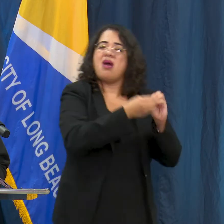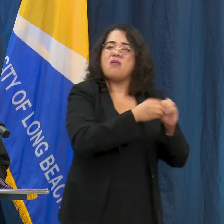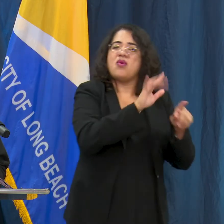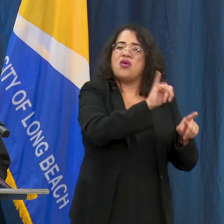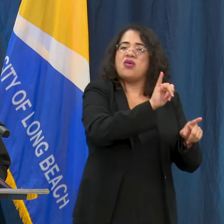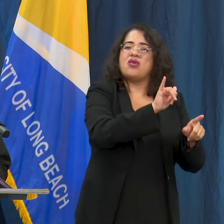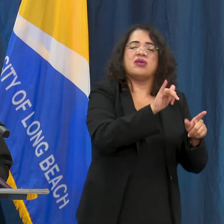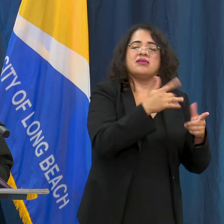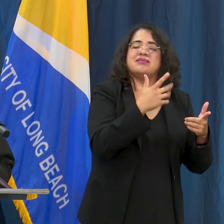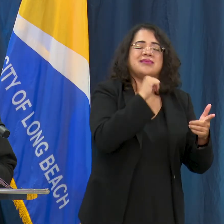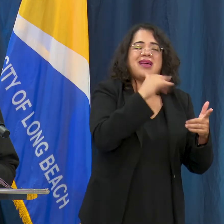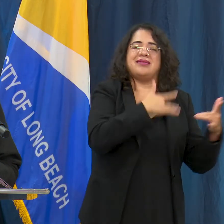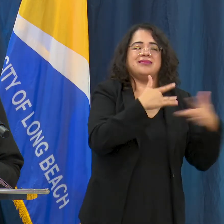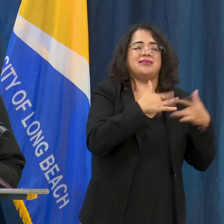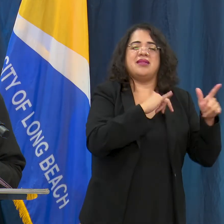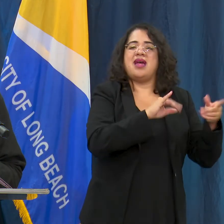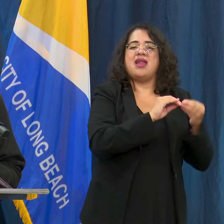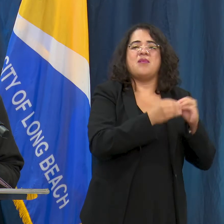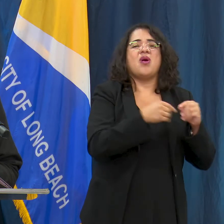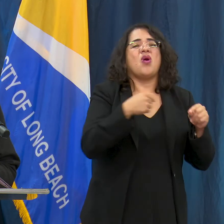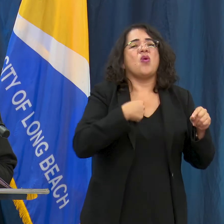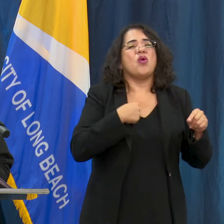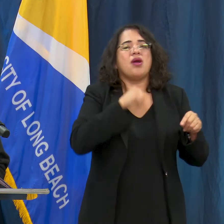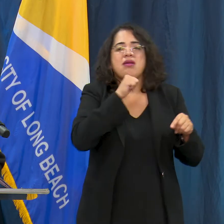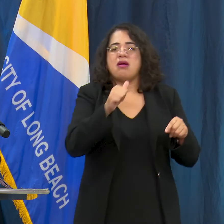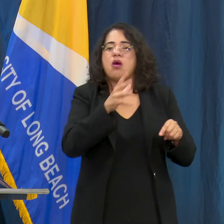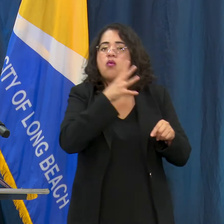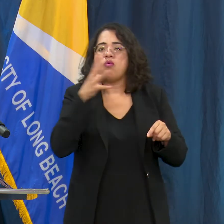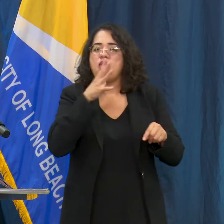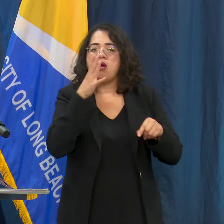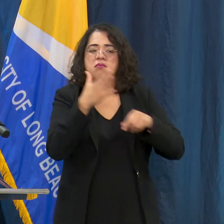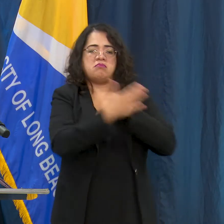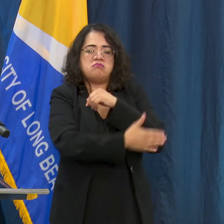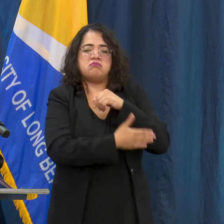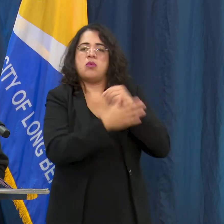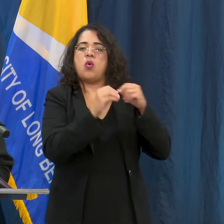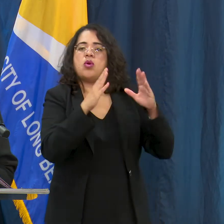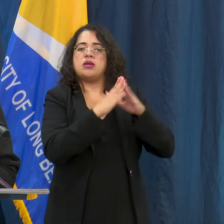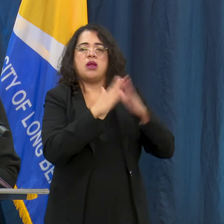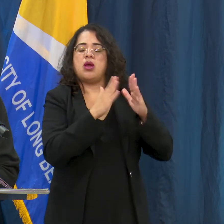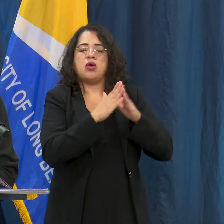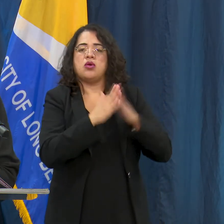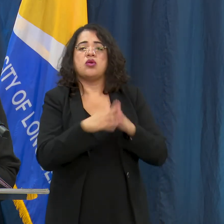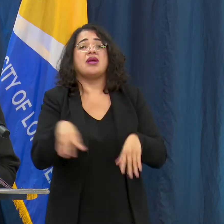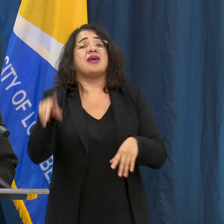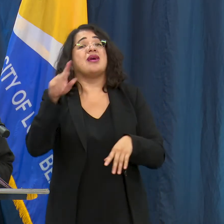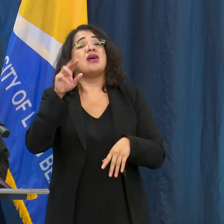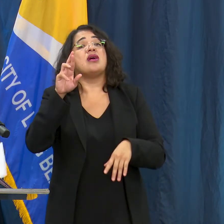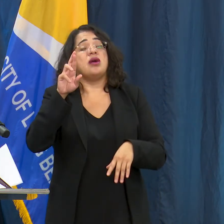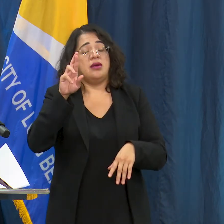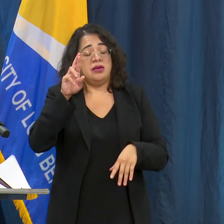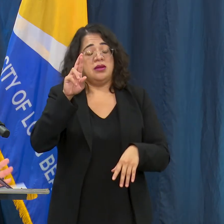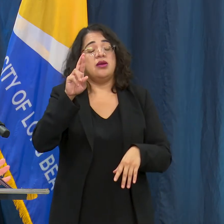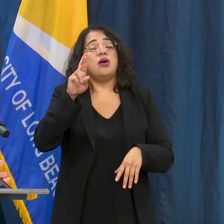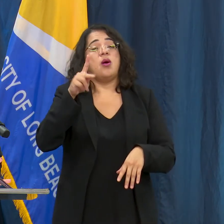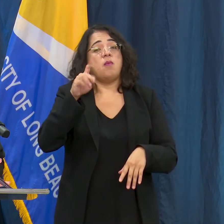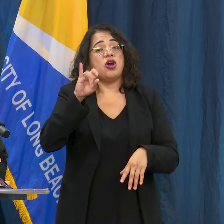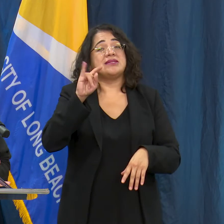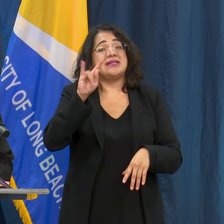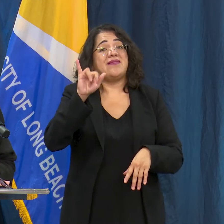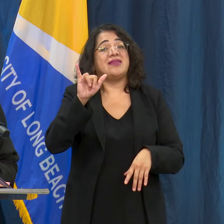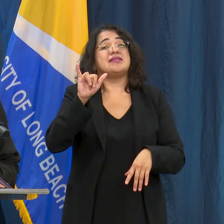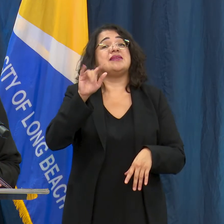ciudad que nosotros consideramos una ciudad urbana. Como mencionamos anteriormente, nuestra tasa de positividad a este momento